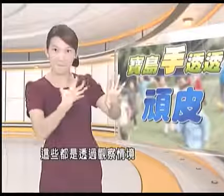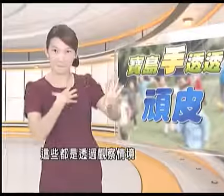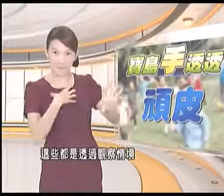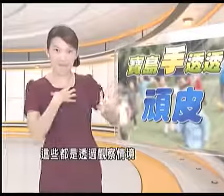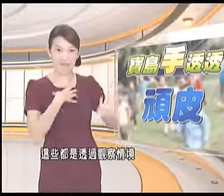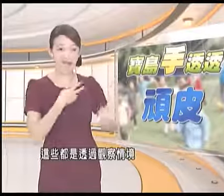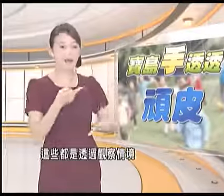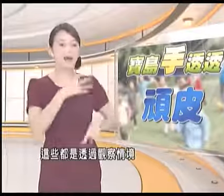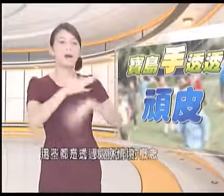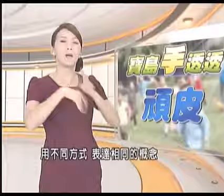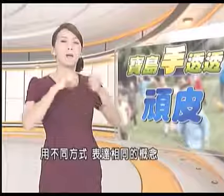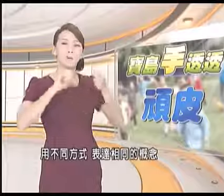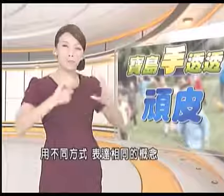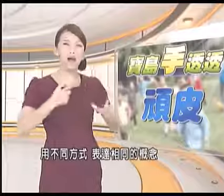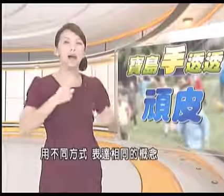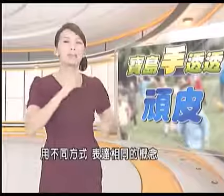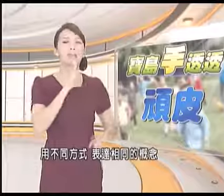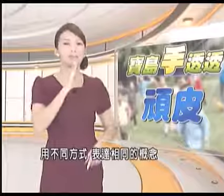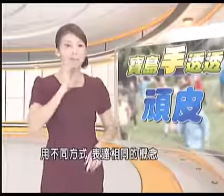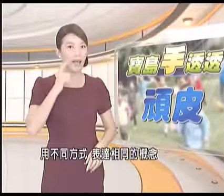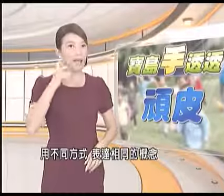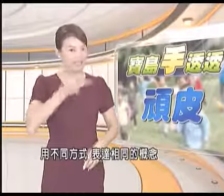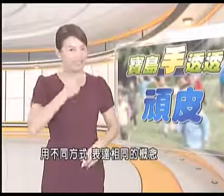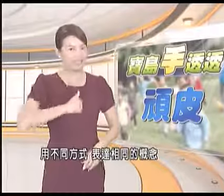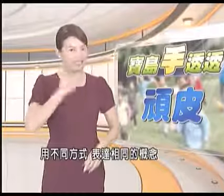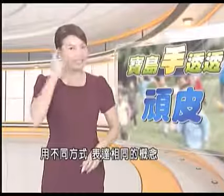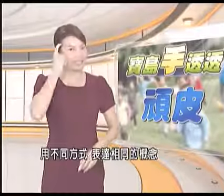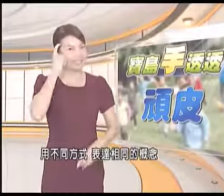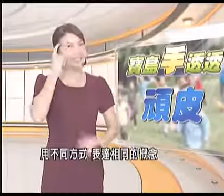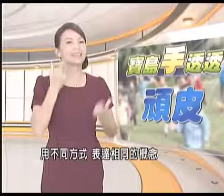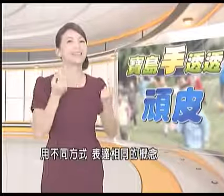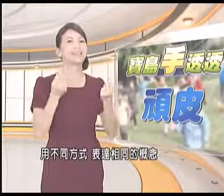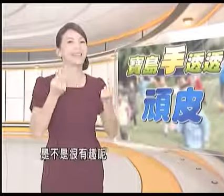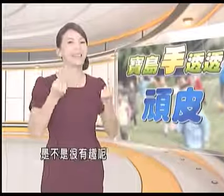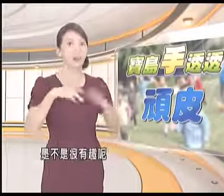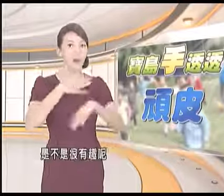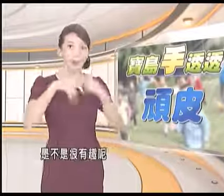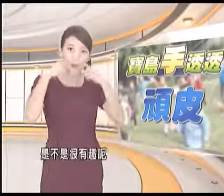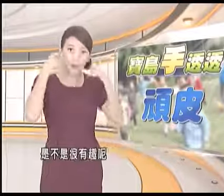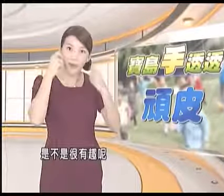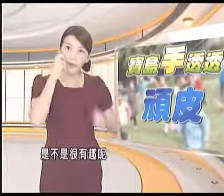情境，用不同的方式表达相同的概念，是不是很有趣呢？